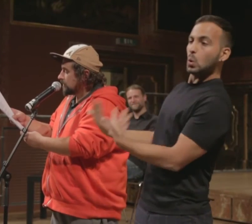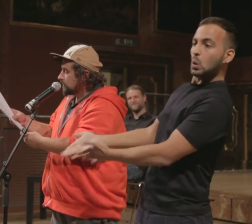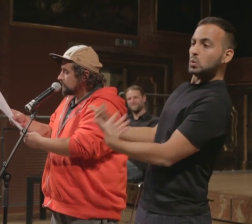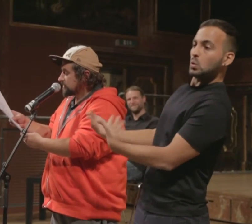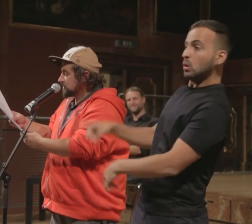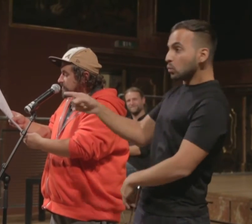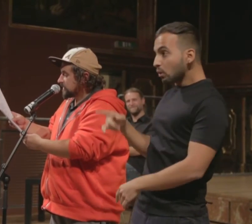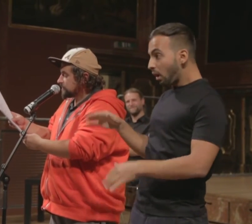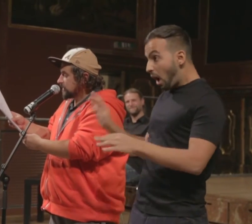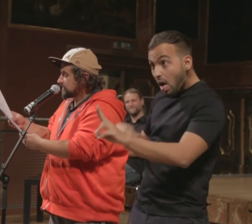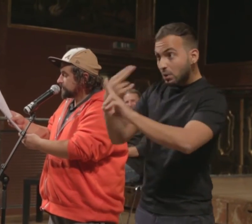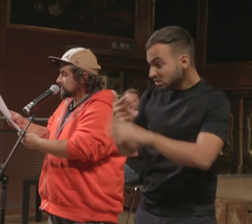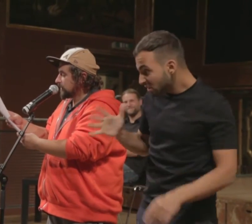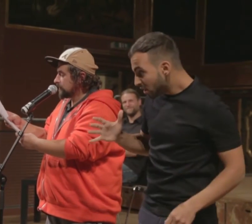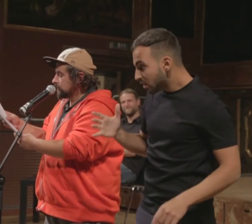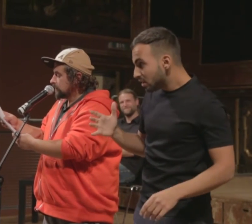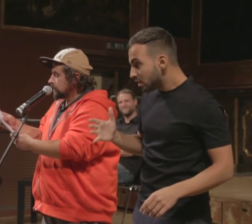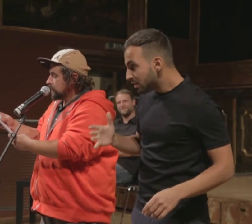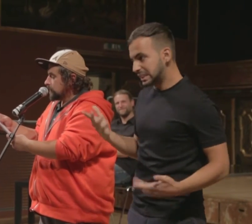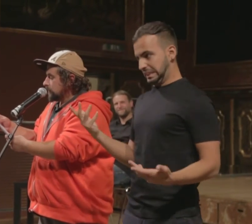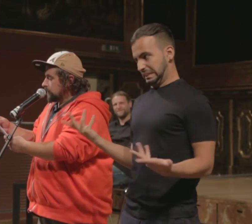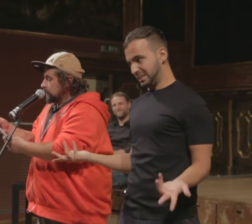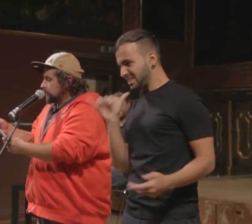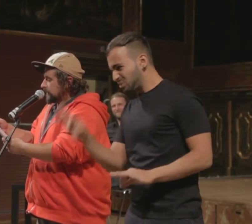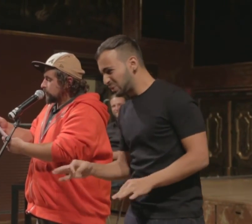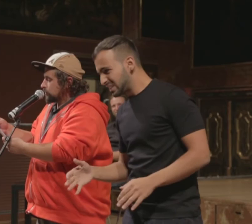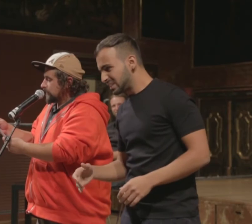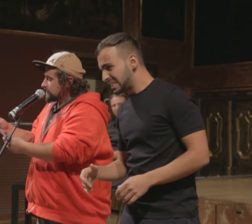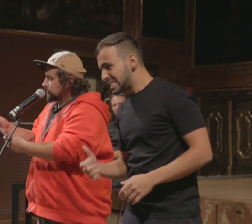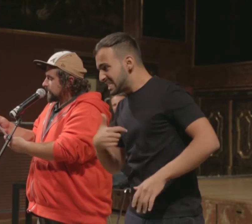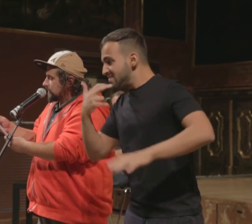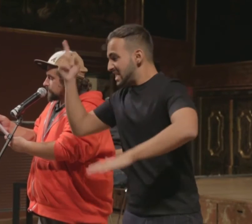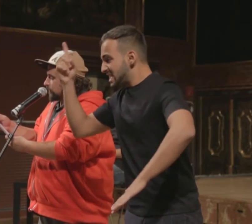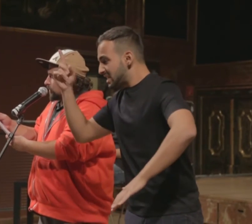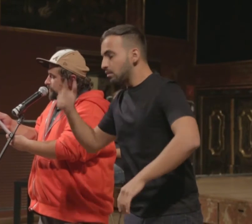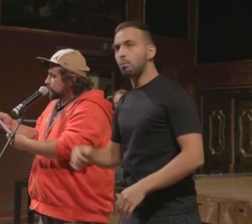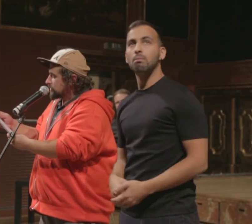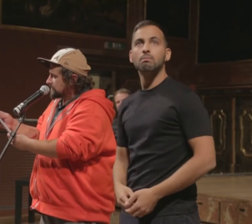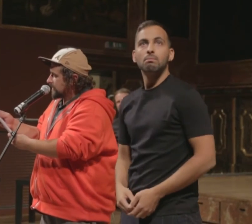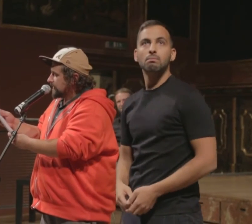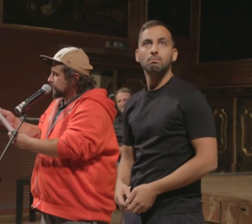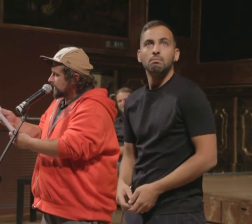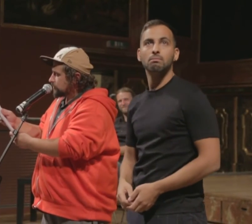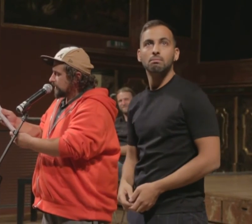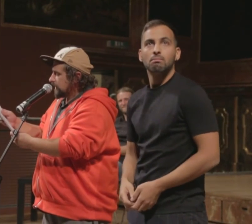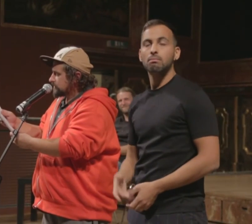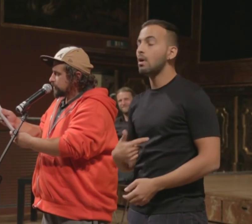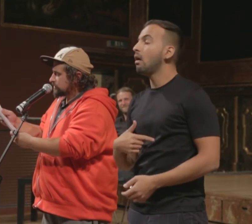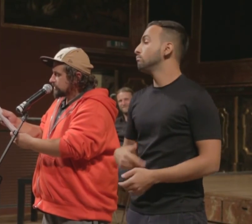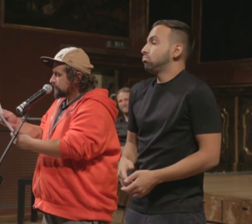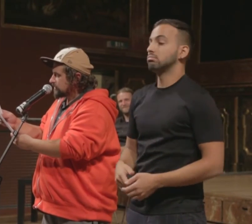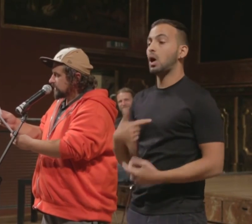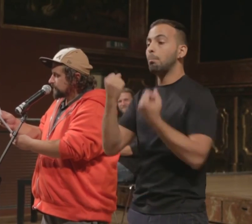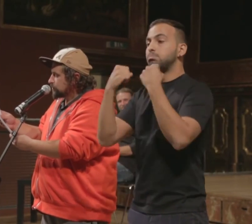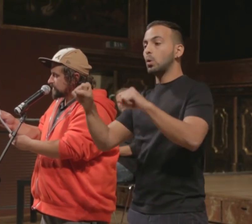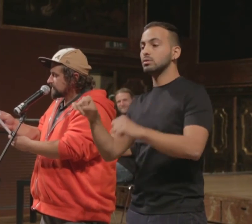herrschen, was ich mit diesem Text wahrscheinlich ebenfalls mache. Und genauso war es auch Senat, vollkommen wurscht. Er sang ignorant nur ein altes